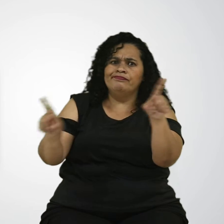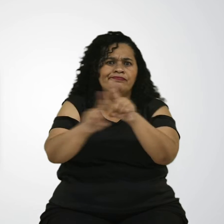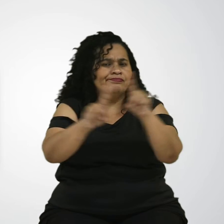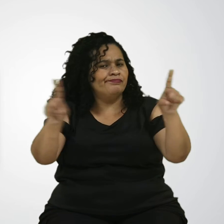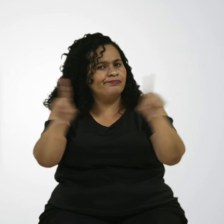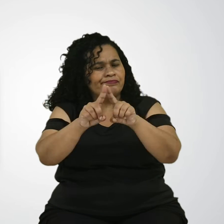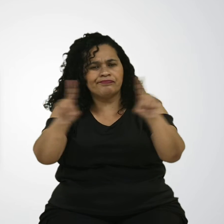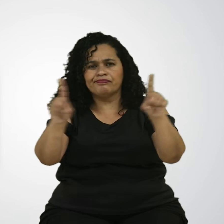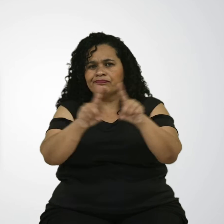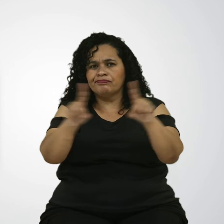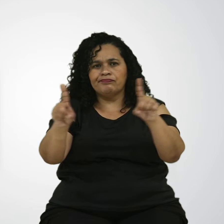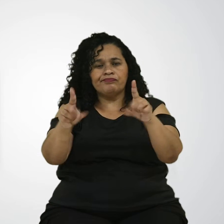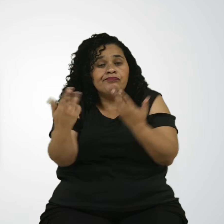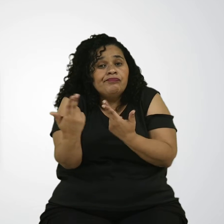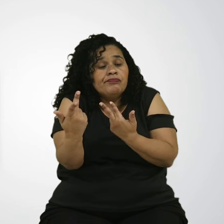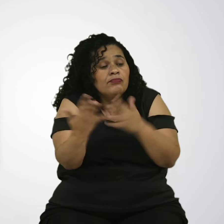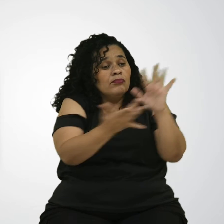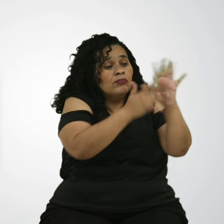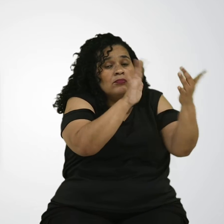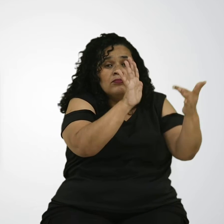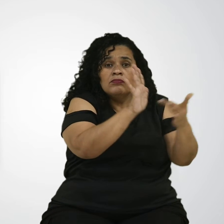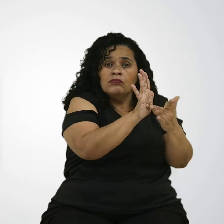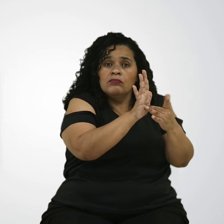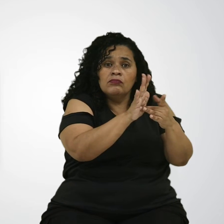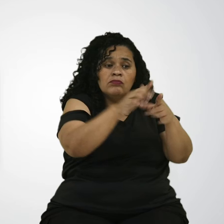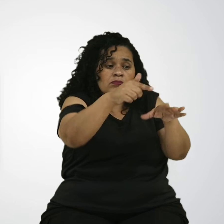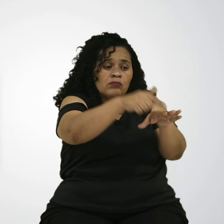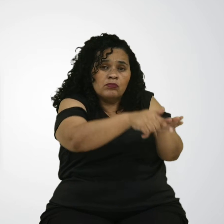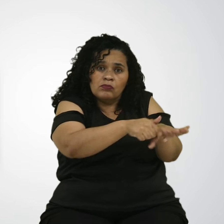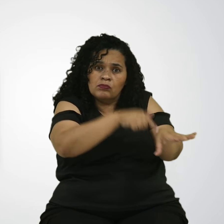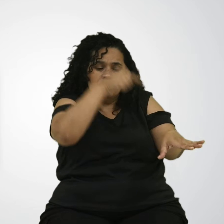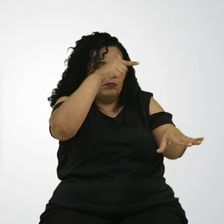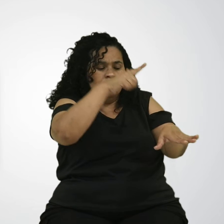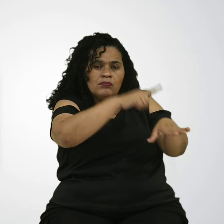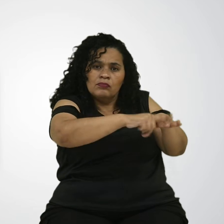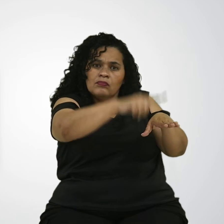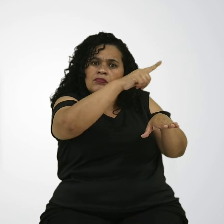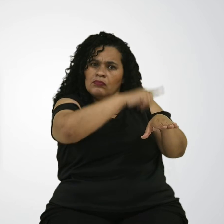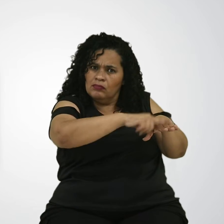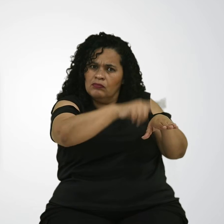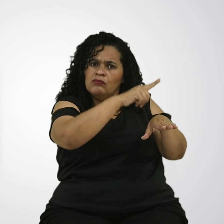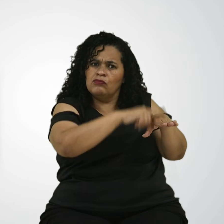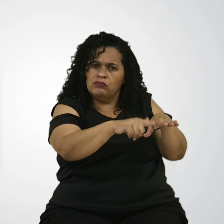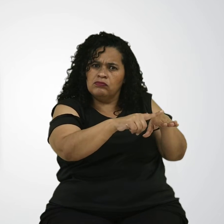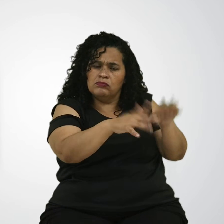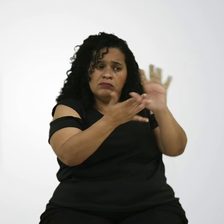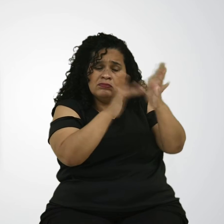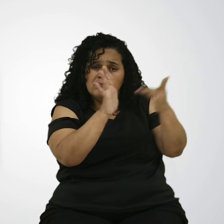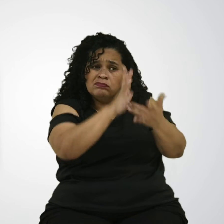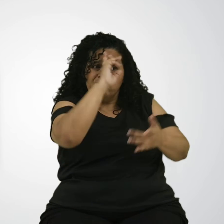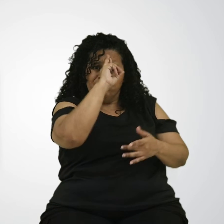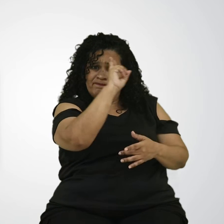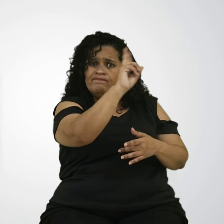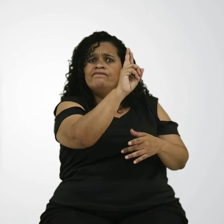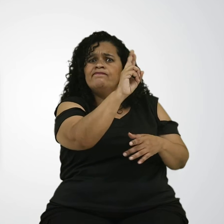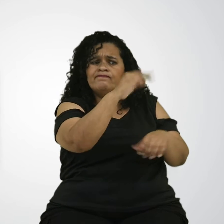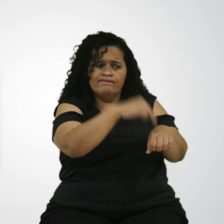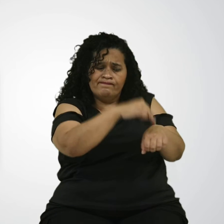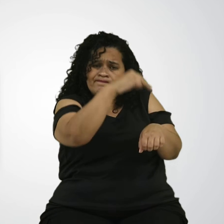diminuiu quem Cristo era. Ele diz: olha, o fato de eu ter lavado os pés de vocês, eu sou Senhor e Mestre, o fato de eu ter lavado os pés de